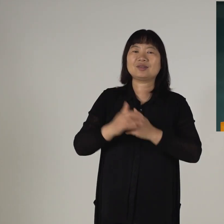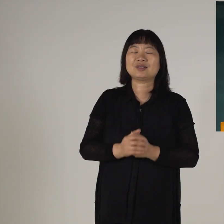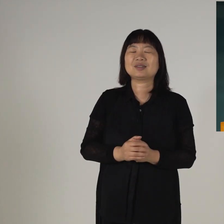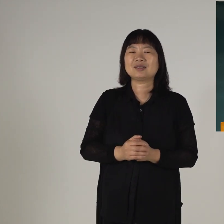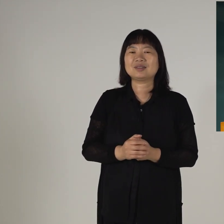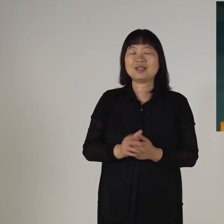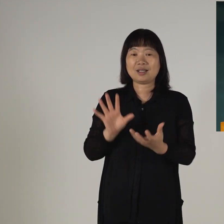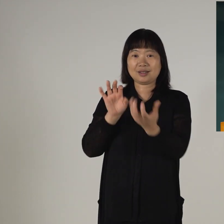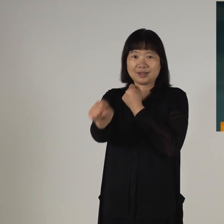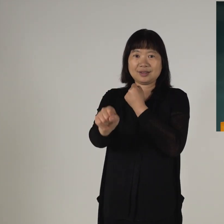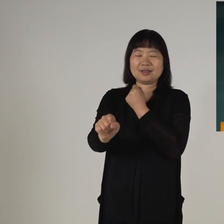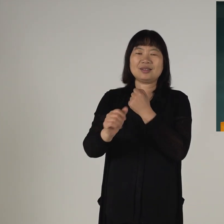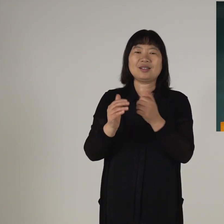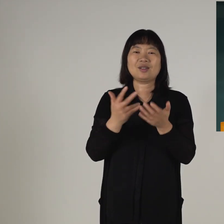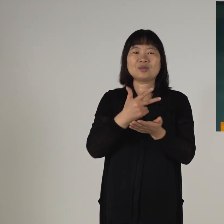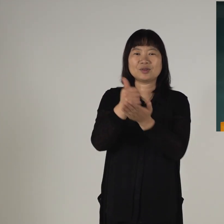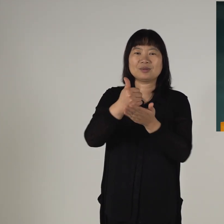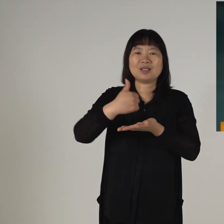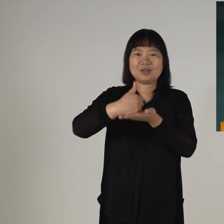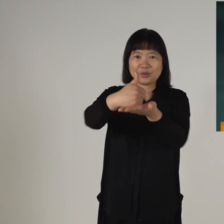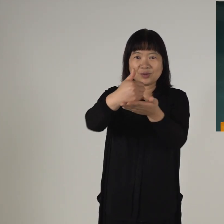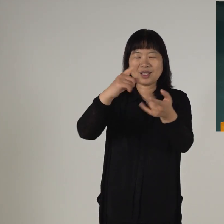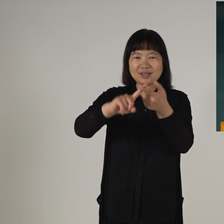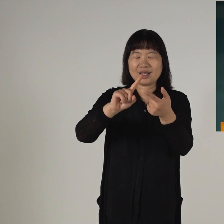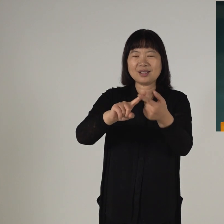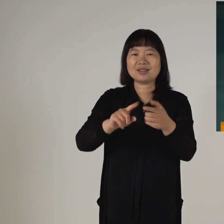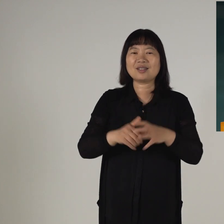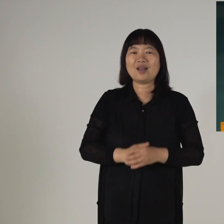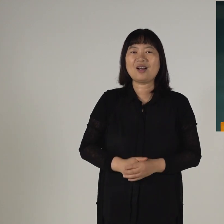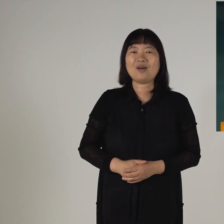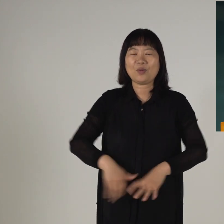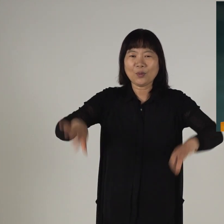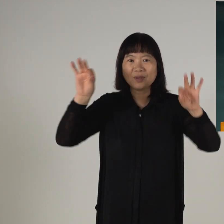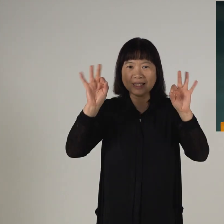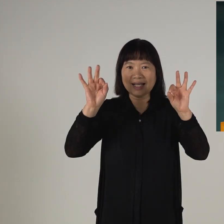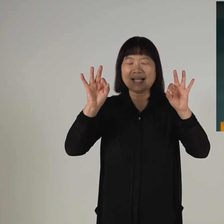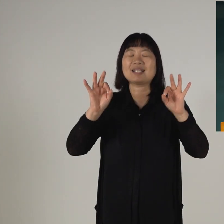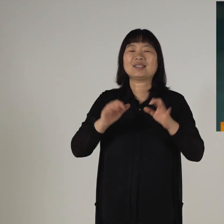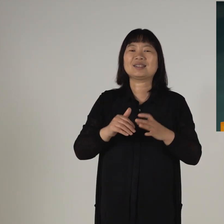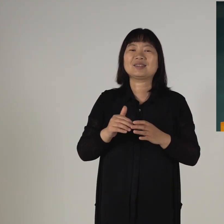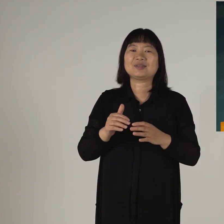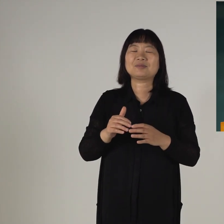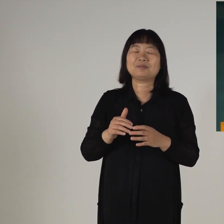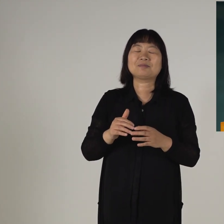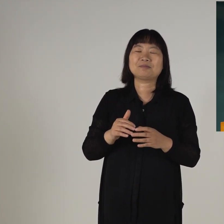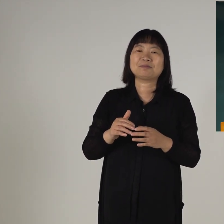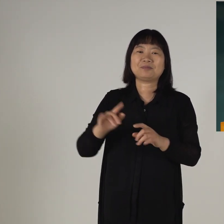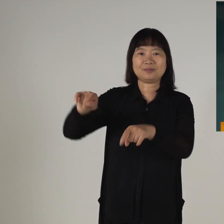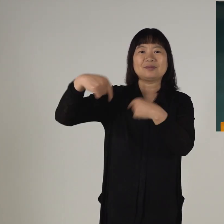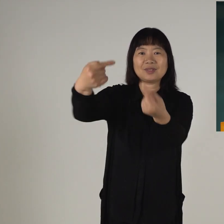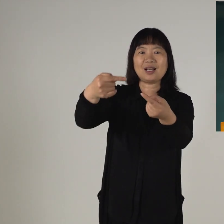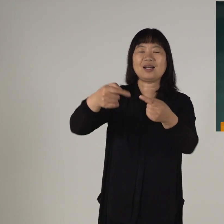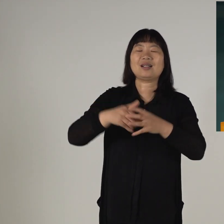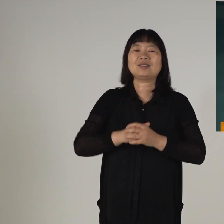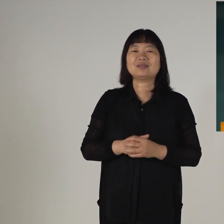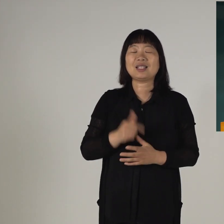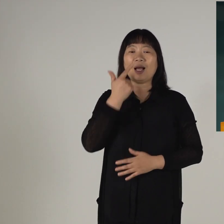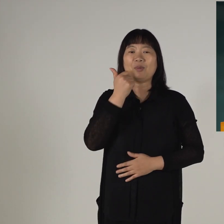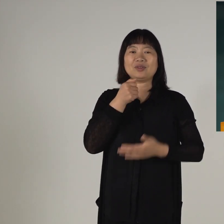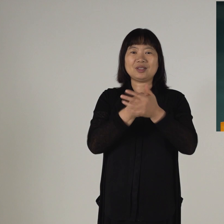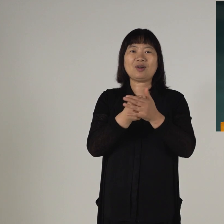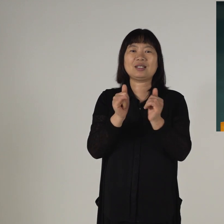그 즉시 주님의 초대를 받지 않습니까? 그것은 아버지께서 정한